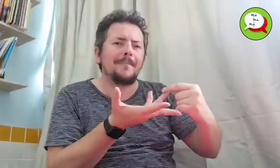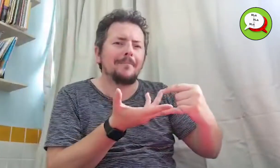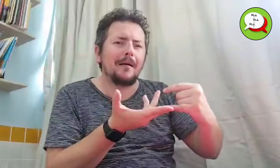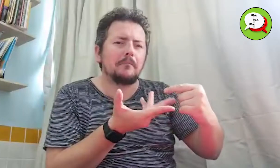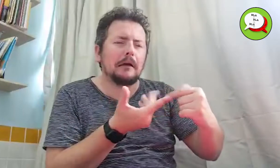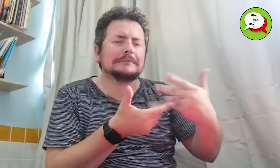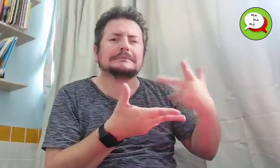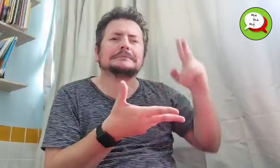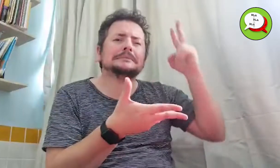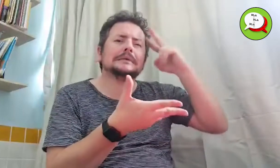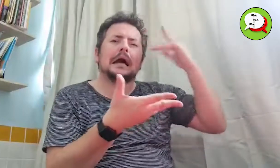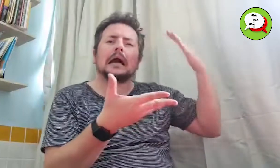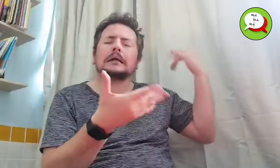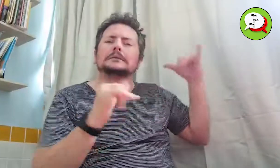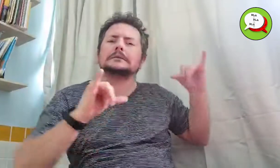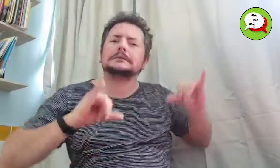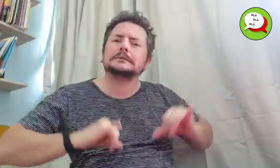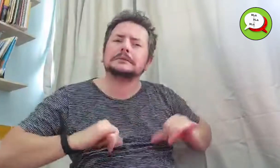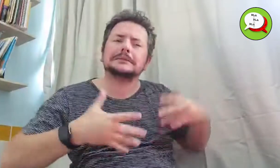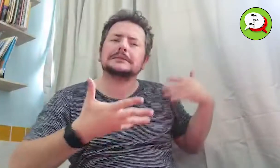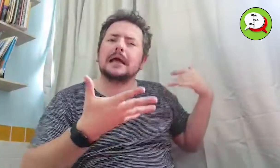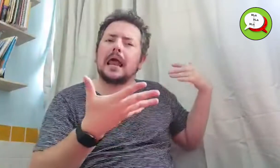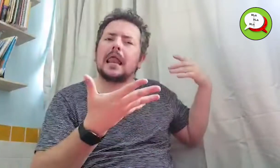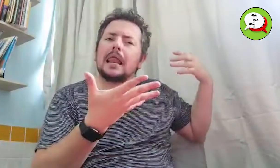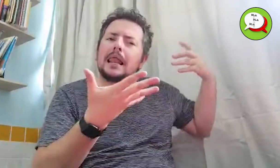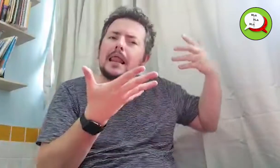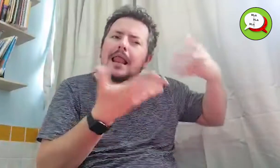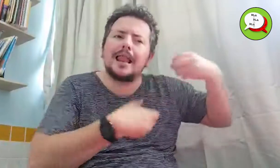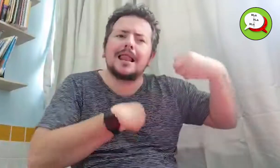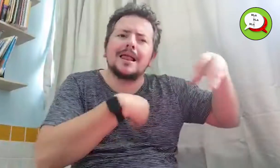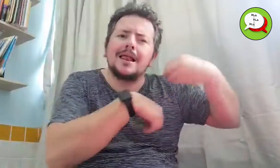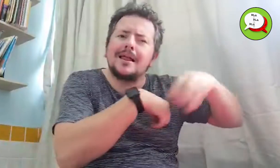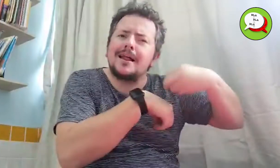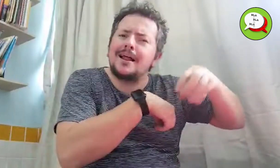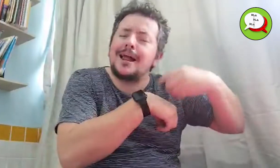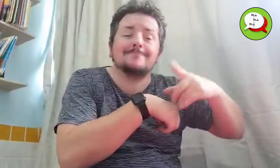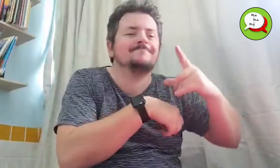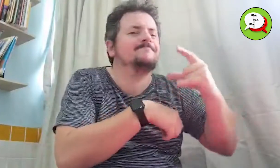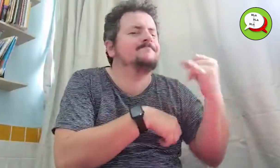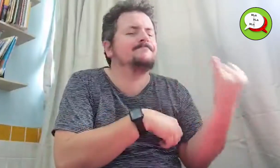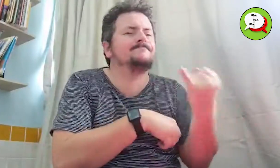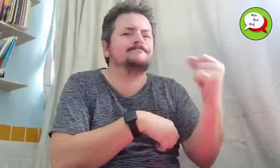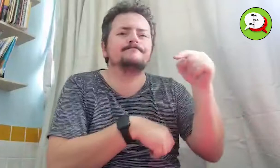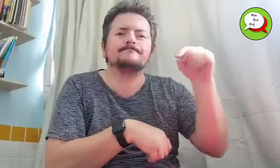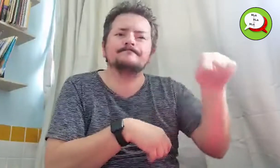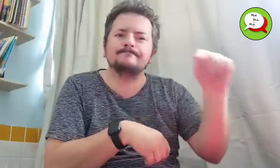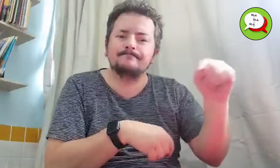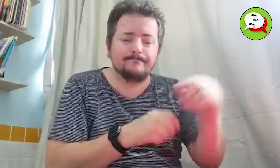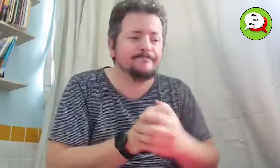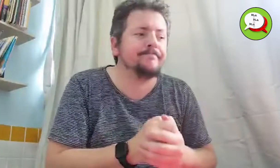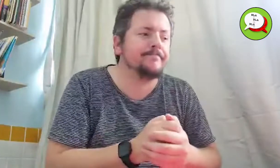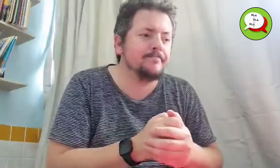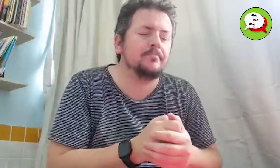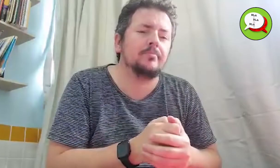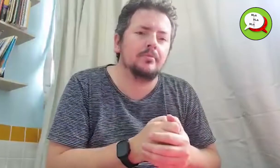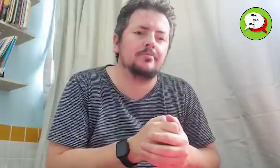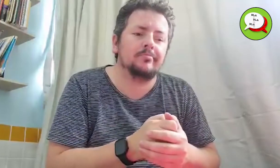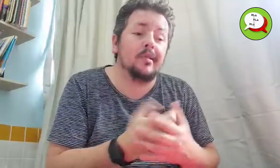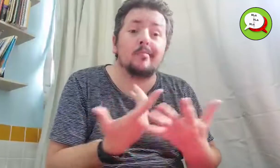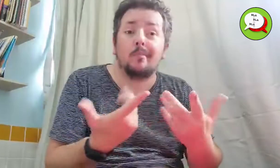uma história e que passou por muitas coisas, que é surdo como eu e que tem várias outras